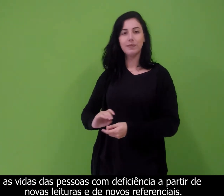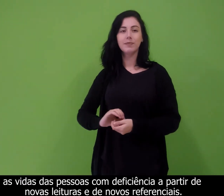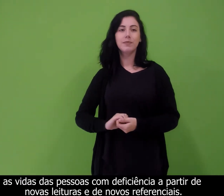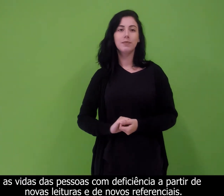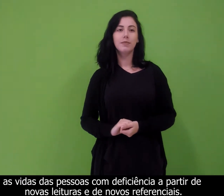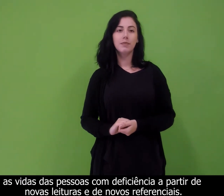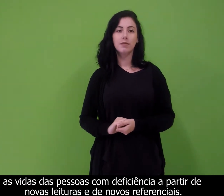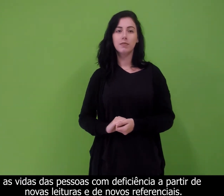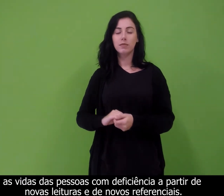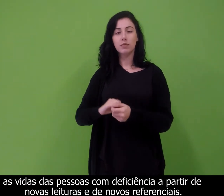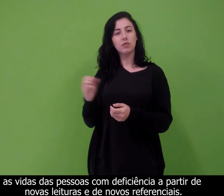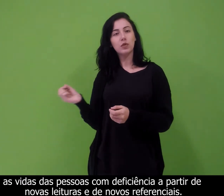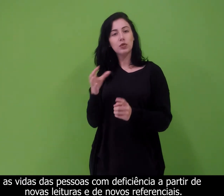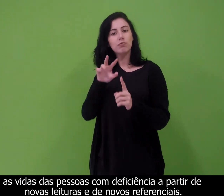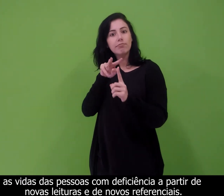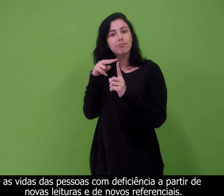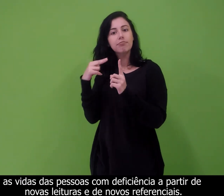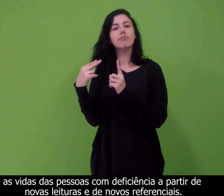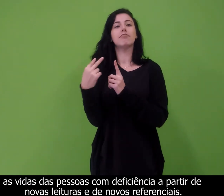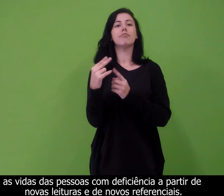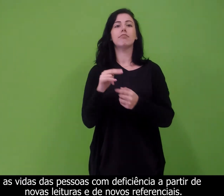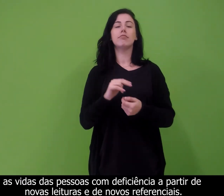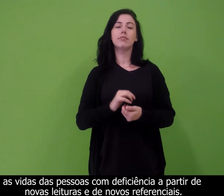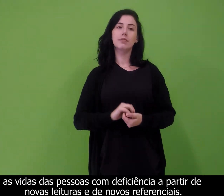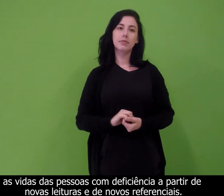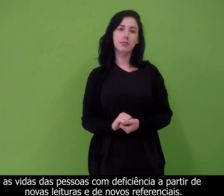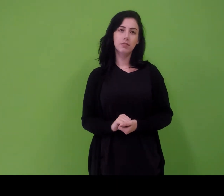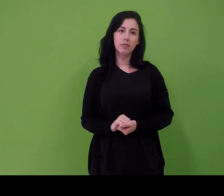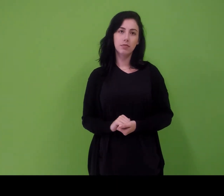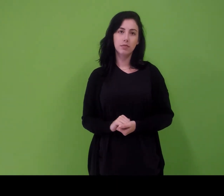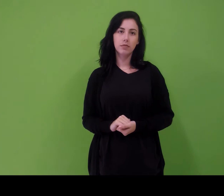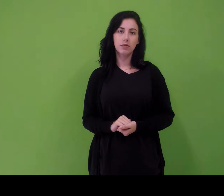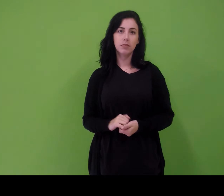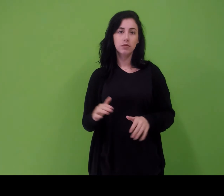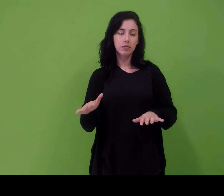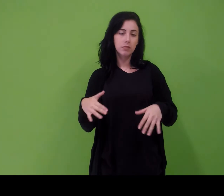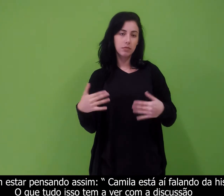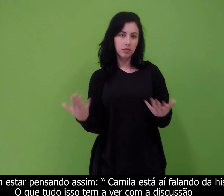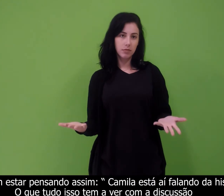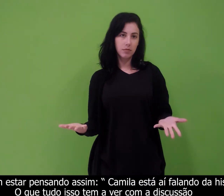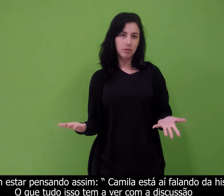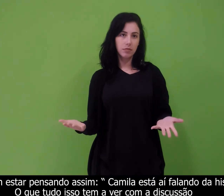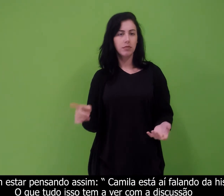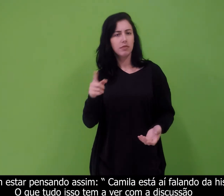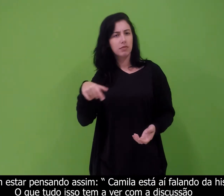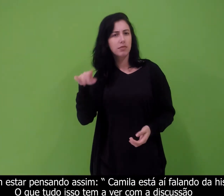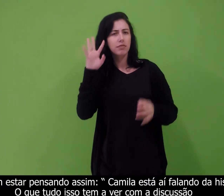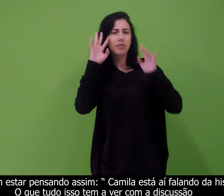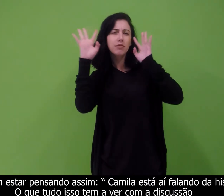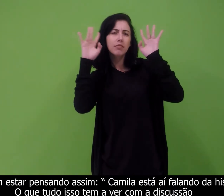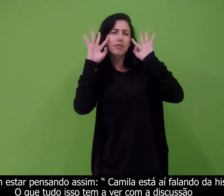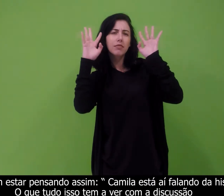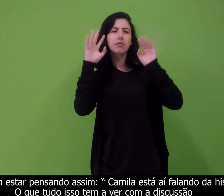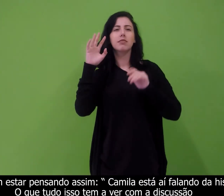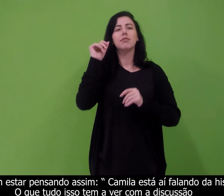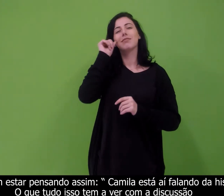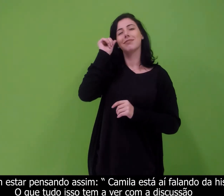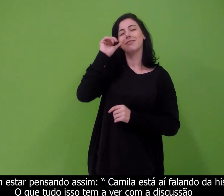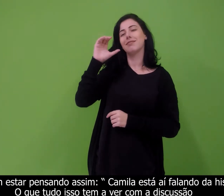a partir de novas leituras e de novos referenciais. E o que toda essa discussão, né? Vocês podem estar